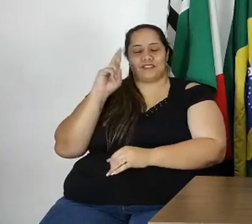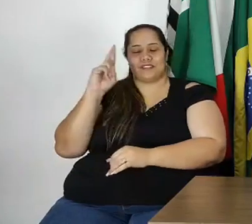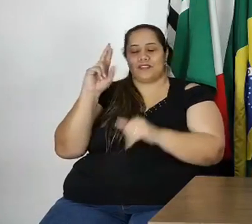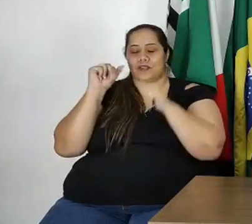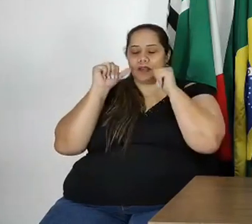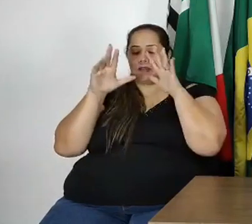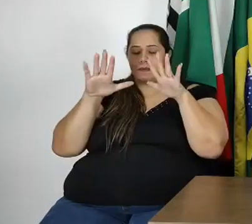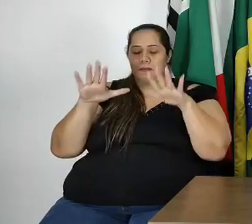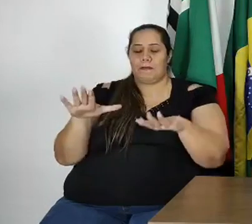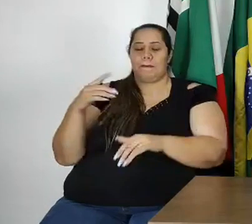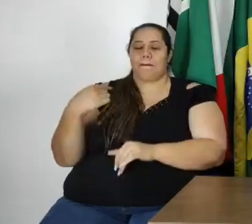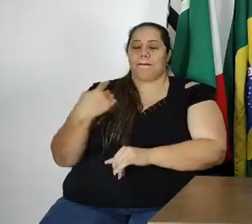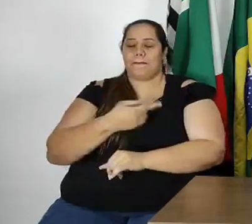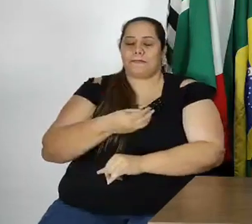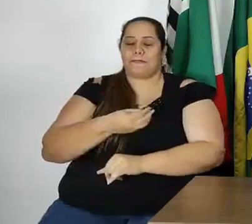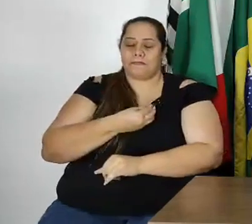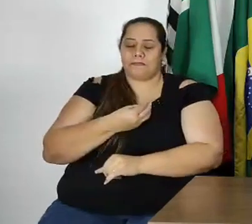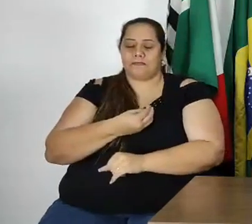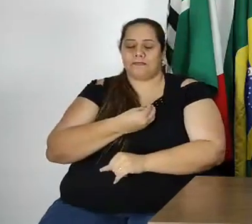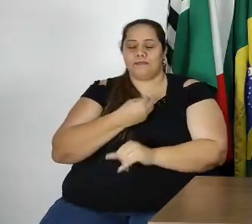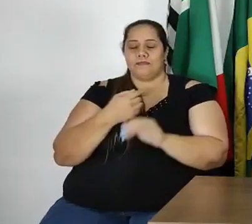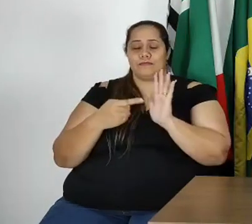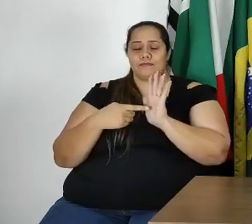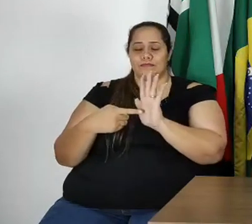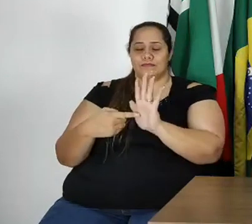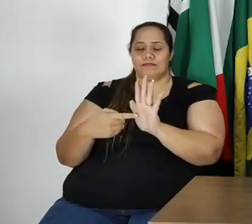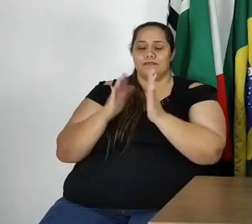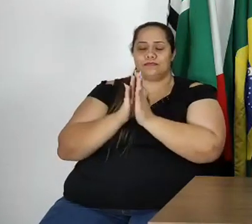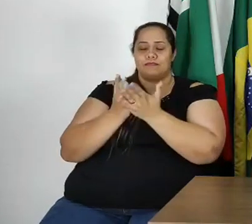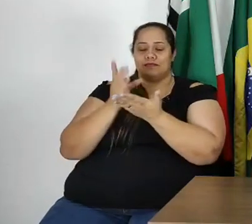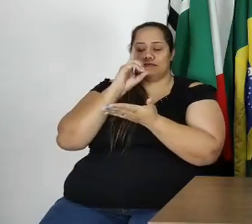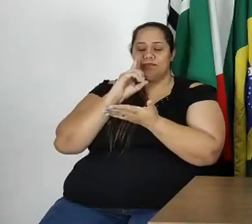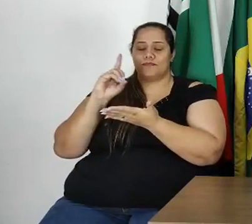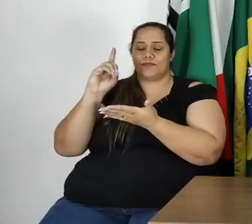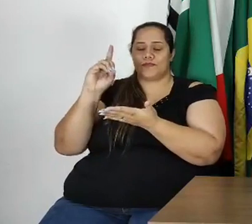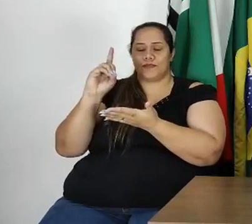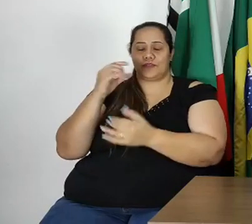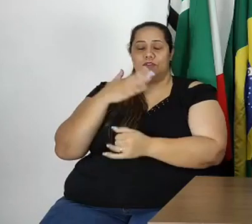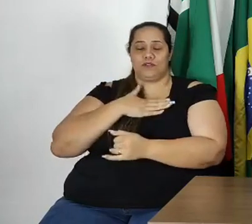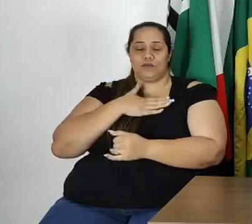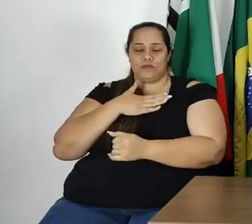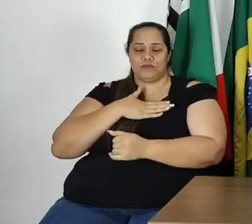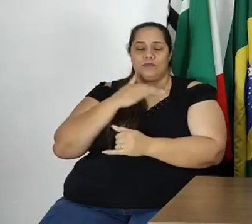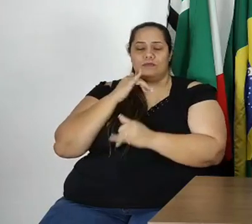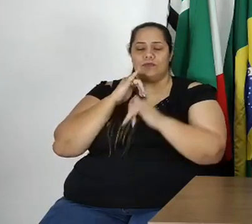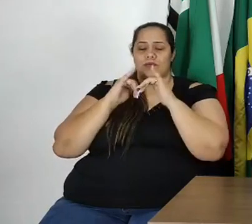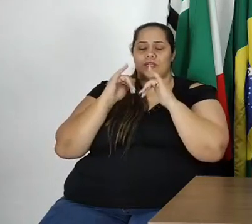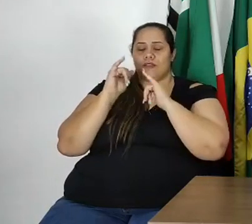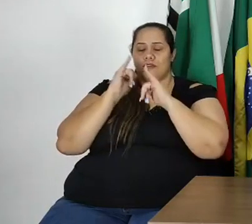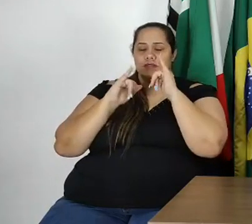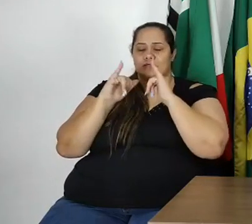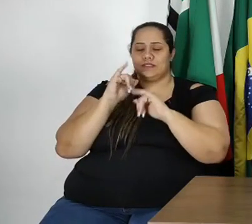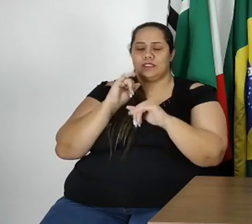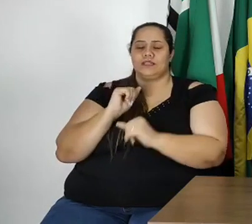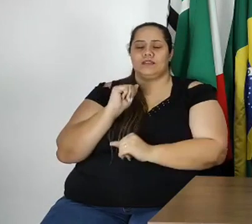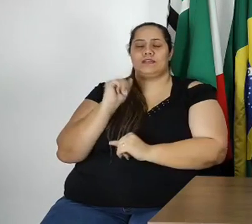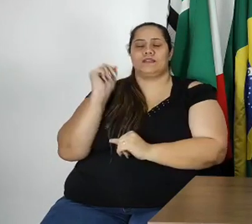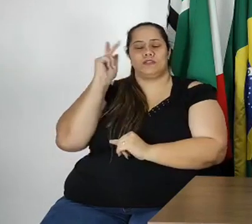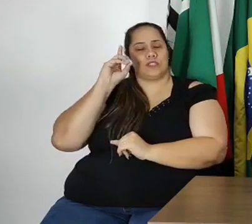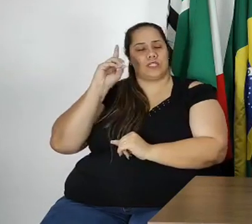vida para falar com os irmãos hoje. Que saia da minha boca aquilo que o Senhor colocou no meu